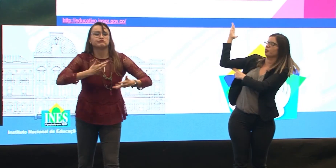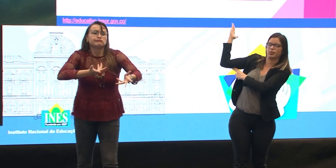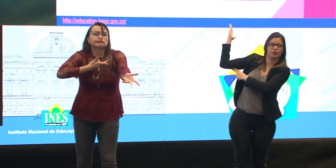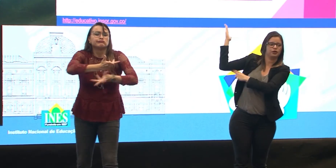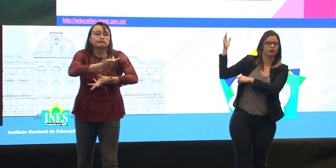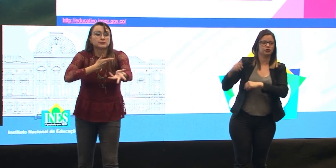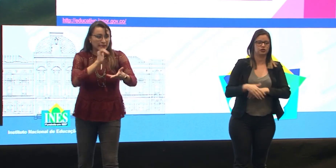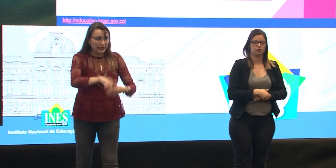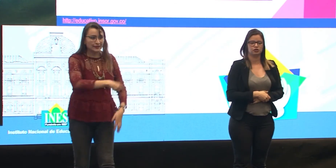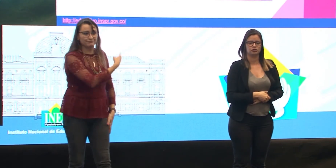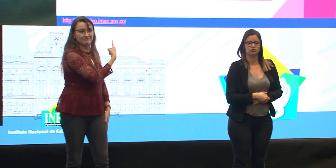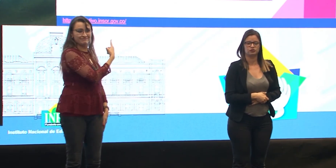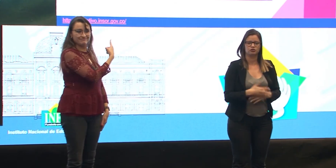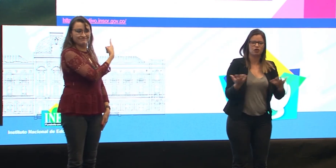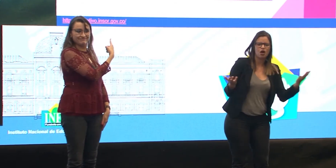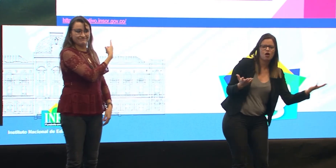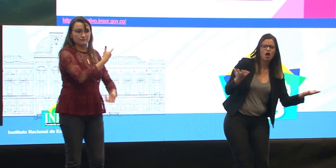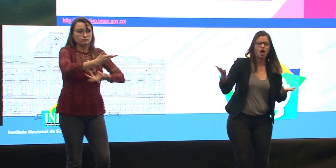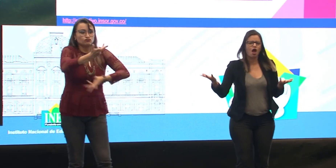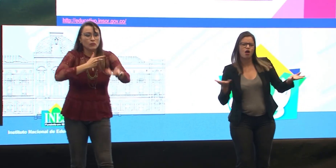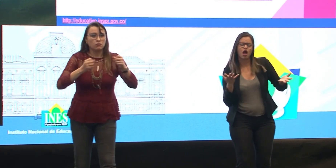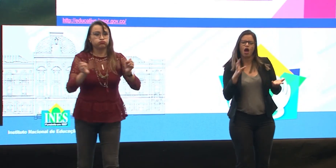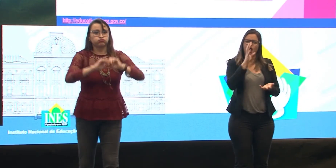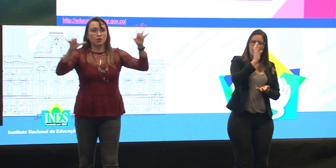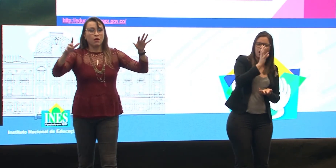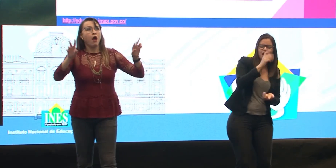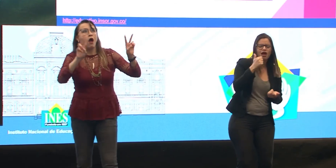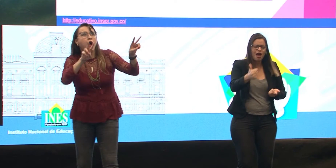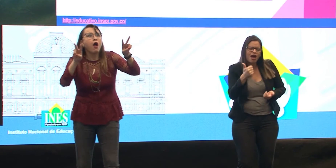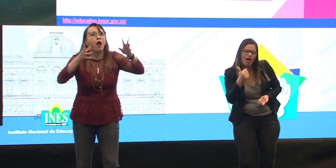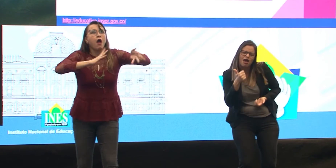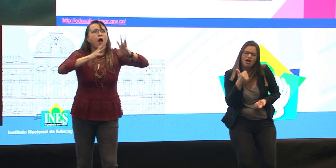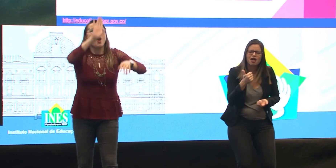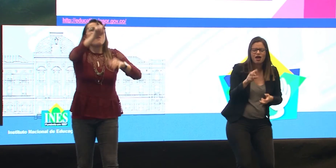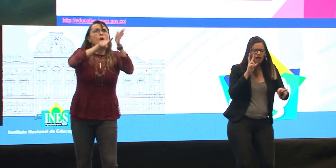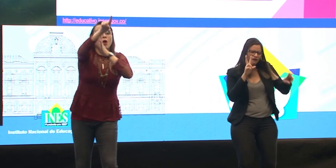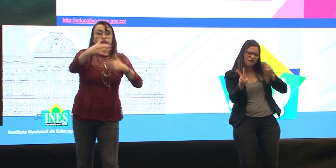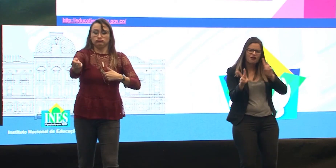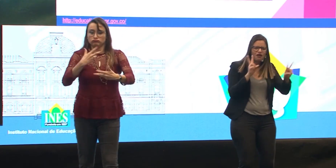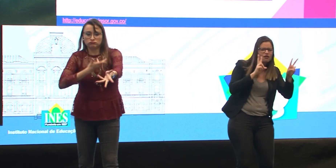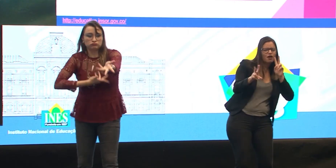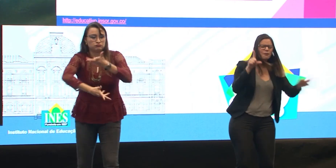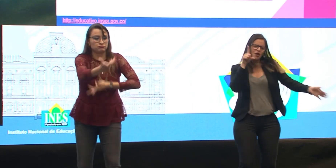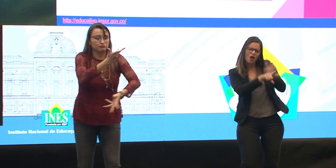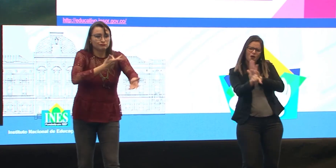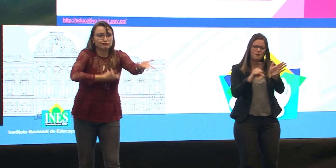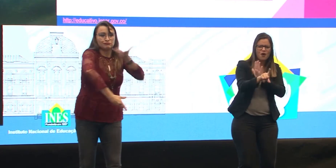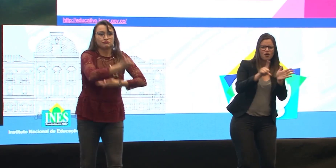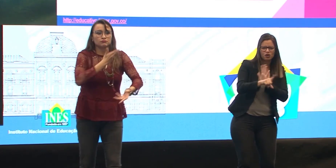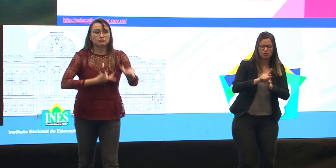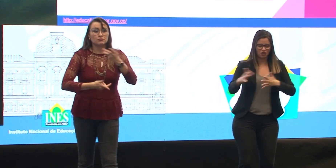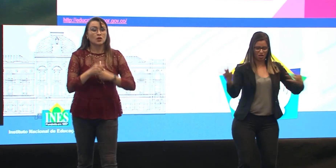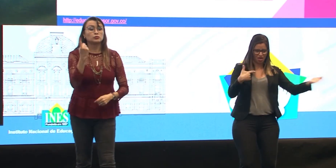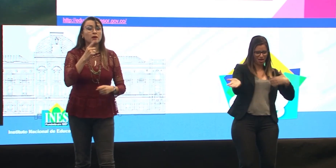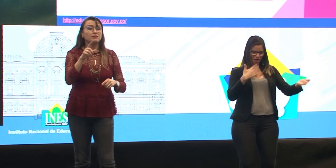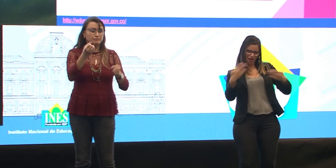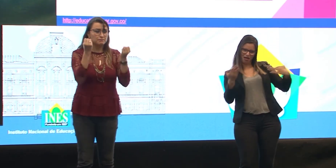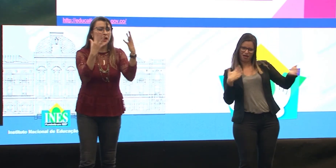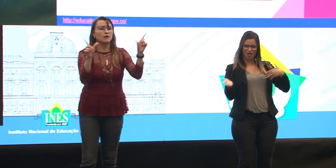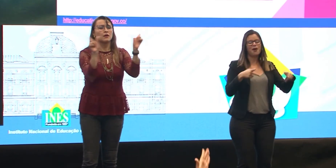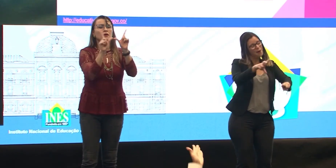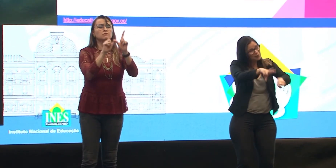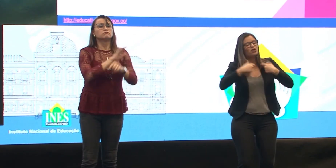também acontecem algumas interações através de lives, é nessa plataforma. Nessa plataforma onde os estudantes eles